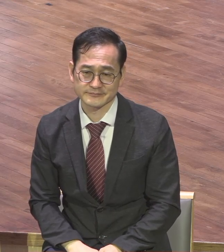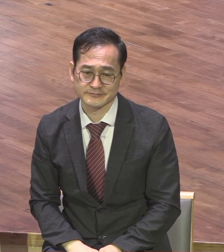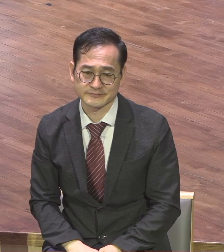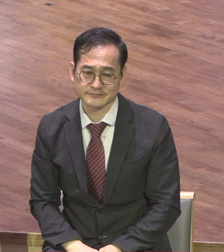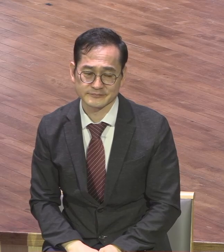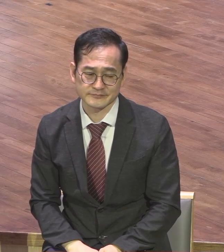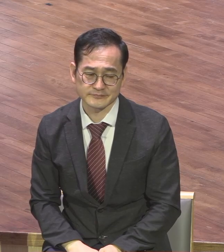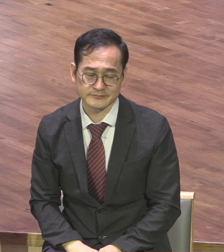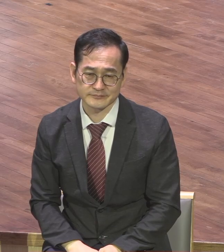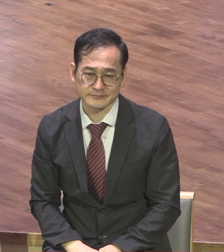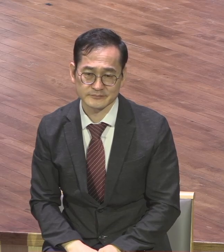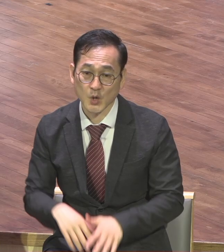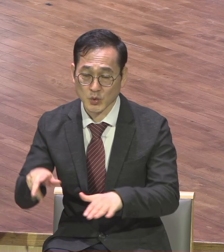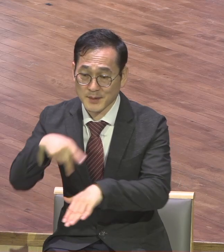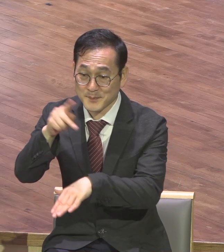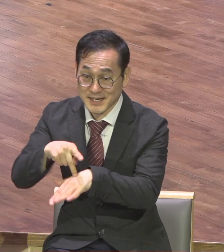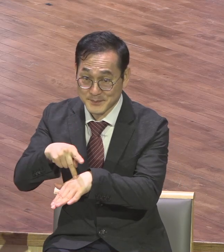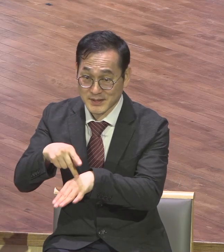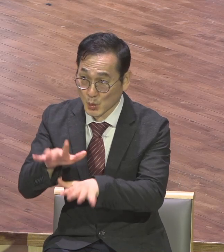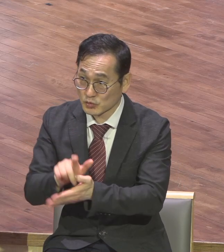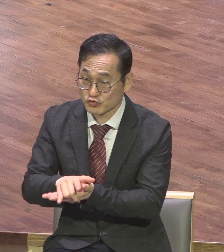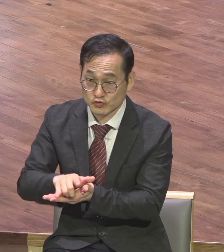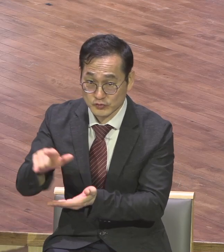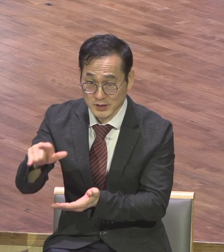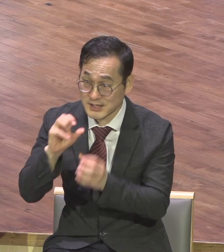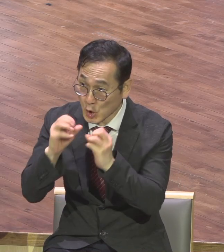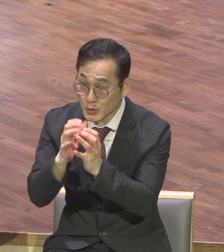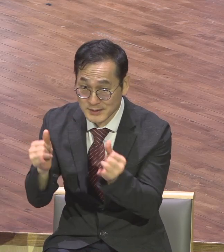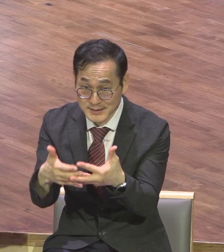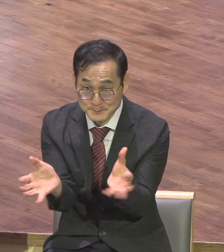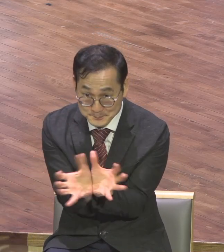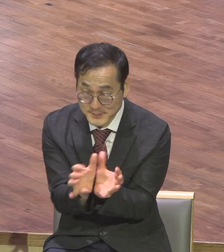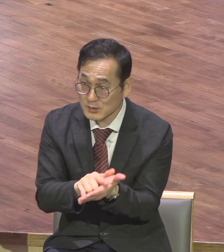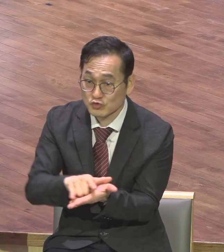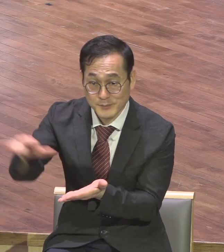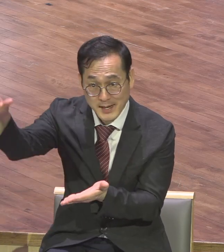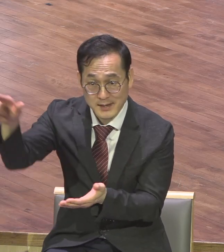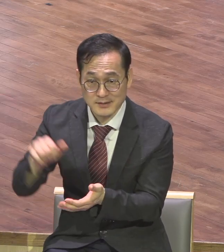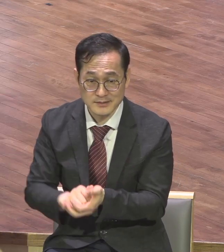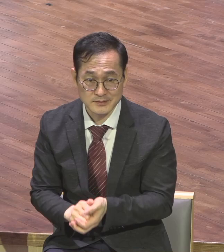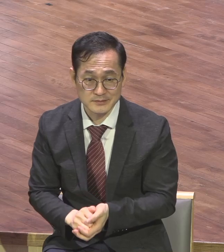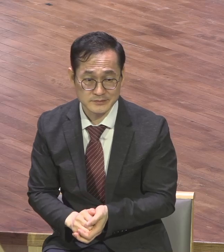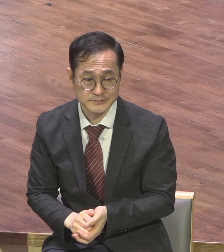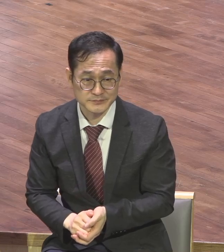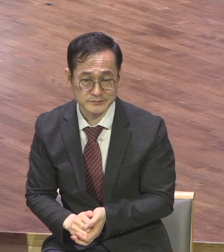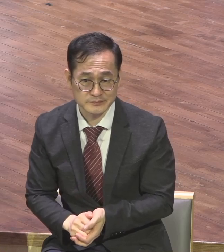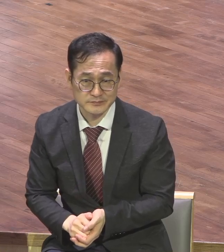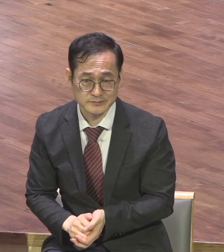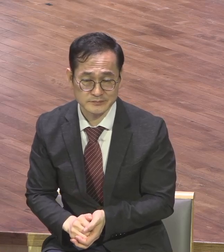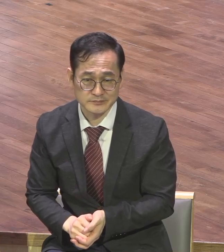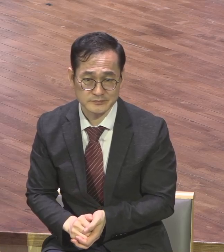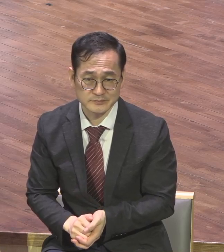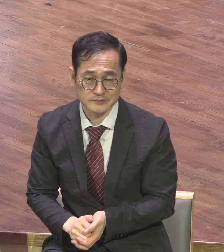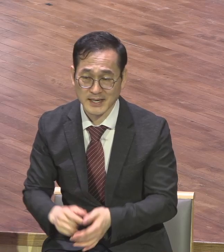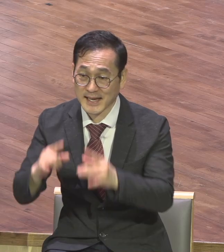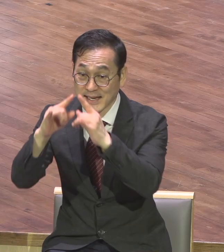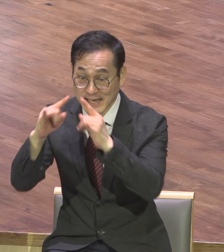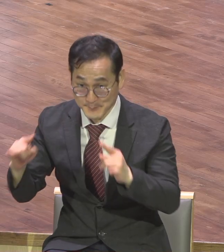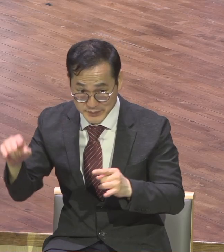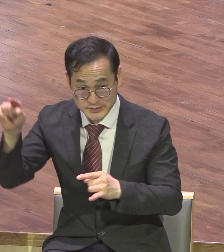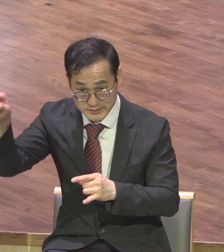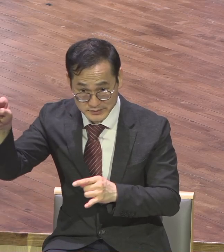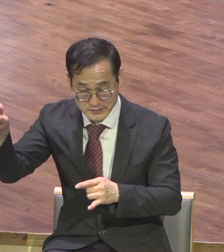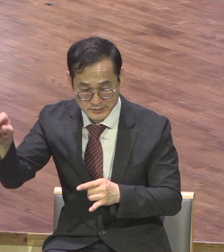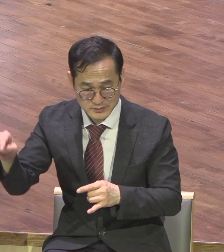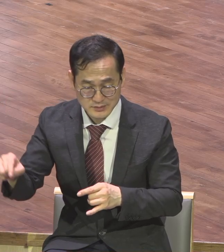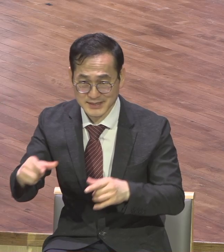현장을 향해 출발합니다. 이번 주간 민도르와 팔라완에서 멀트 전도 캠프가 진행이 됩니다. 이번 캠프는